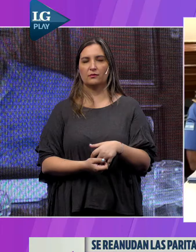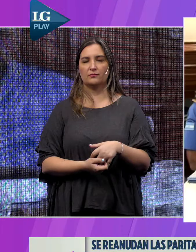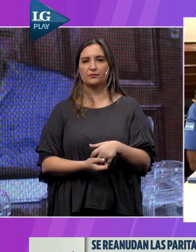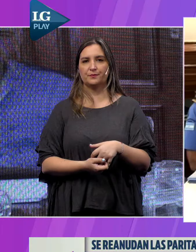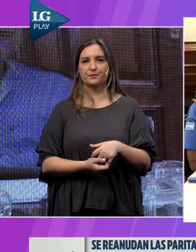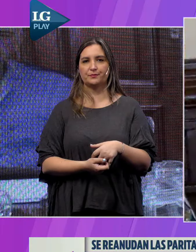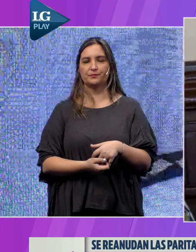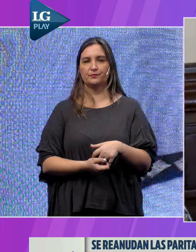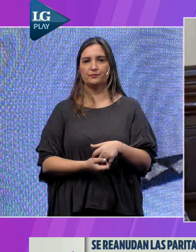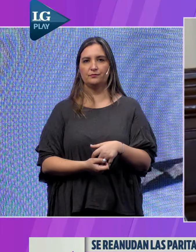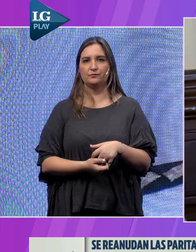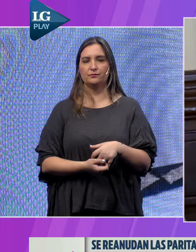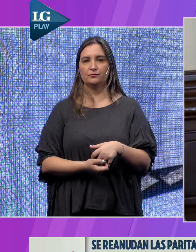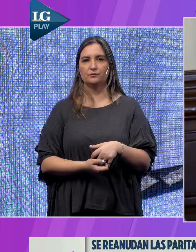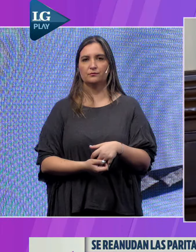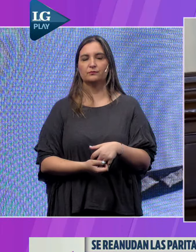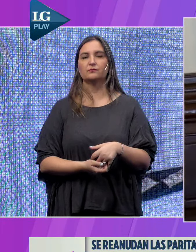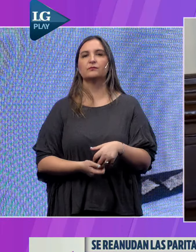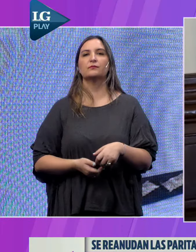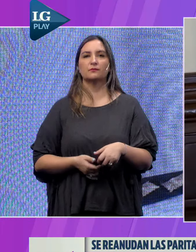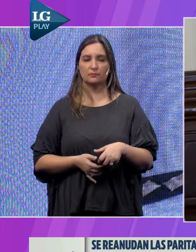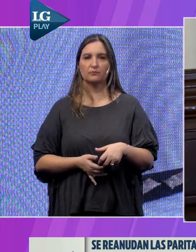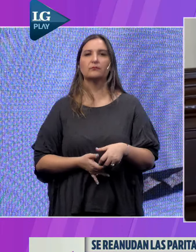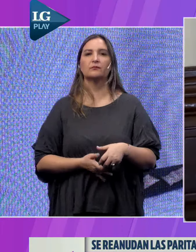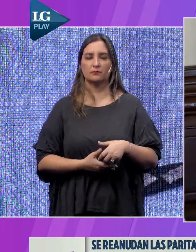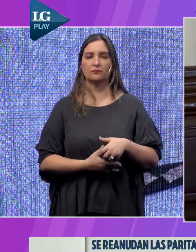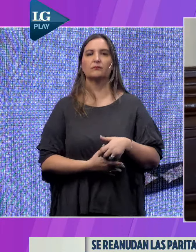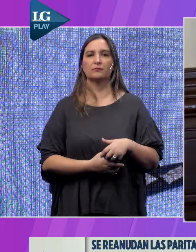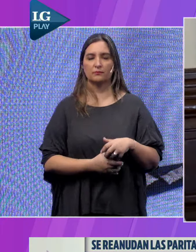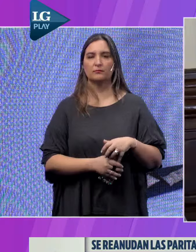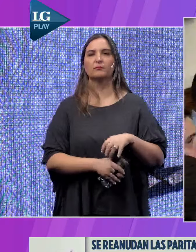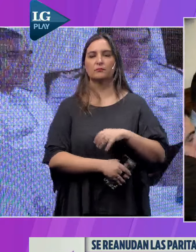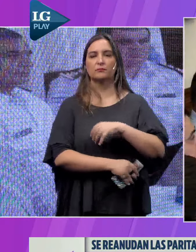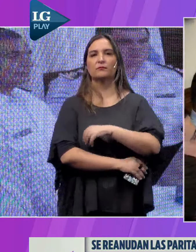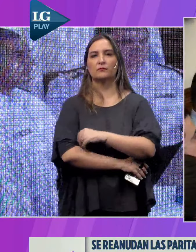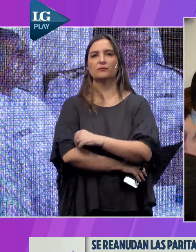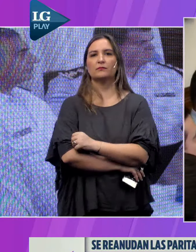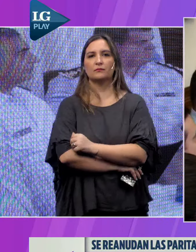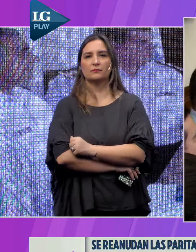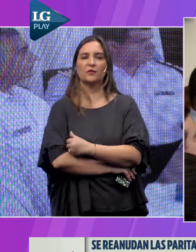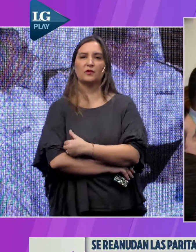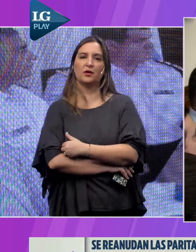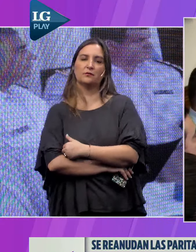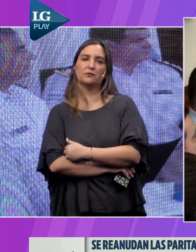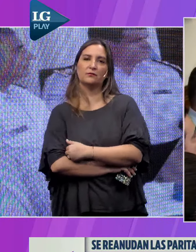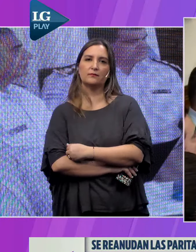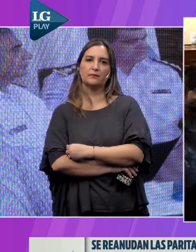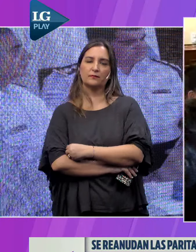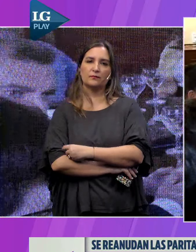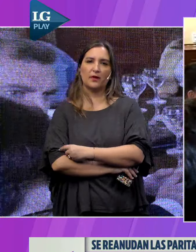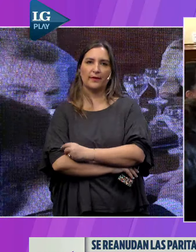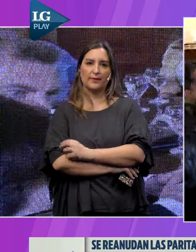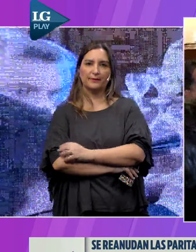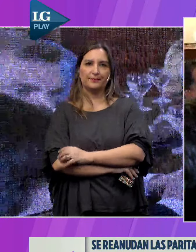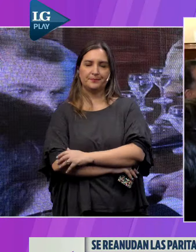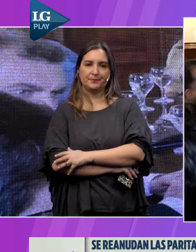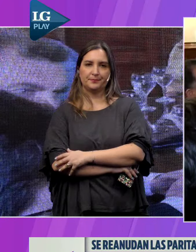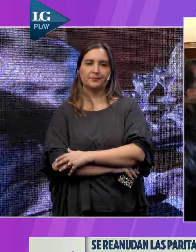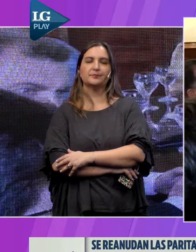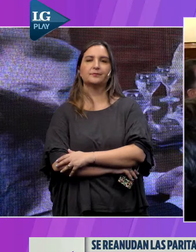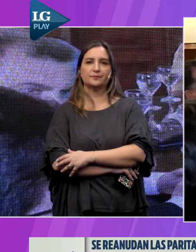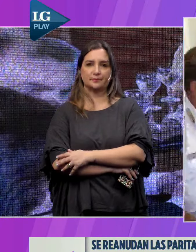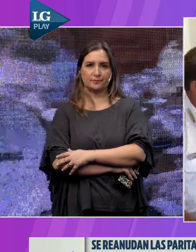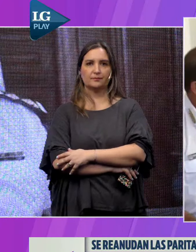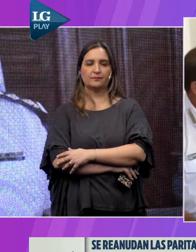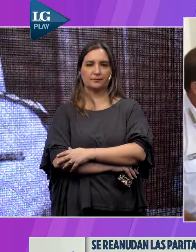Bueno, lo que pasa es que hay maestros que recién se inicia, que trabaja 4 horas, hay profesores que tienen distintas